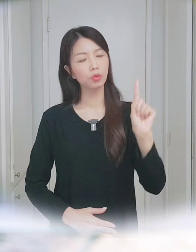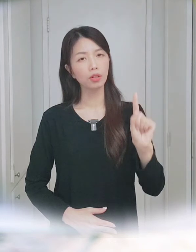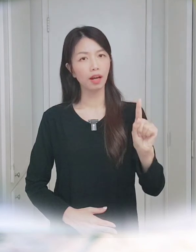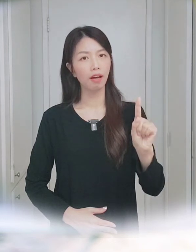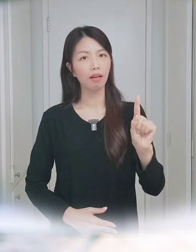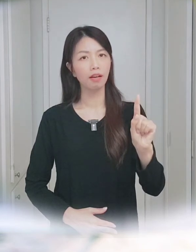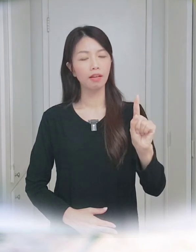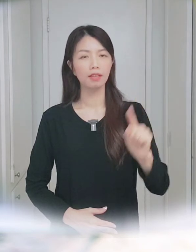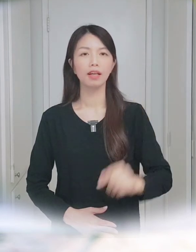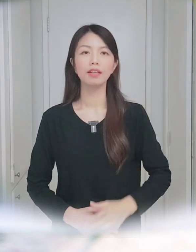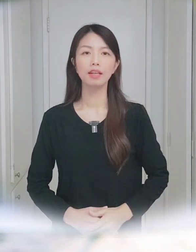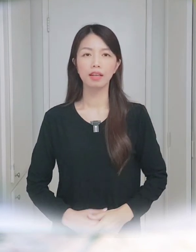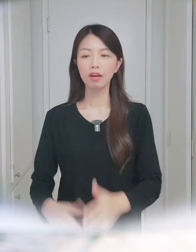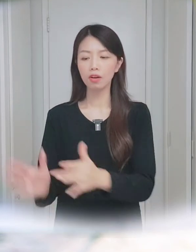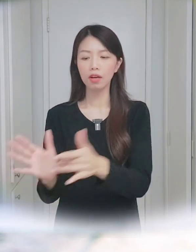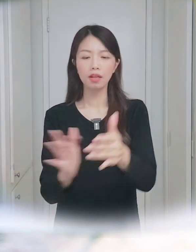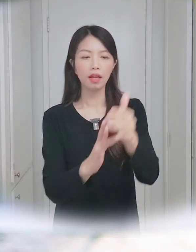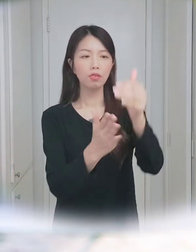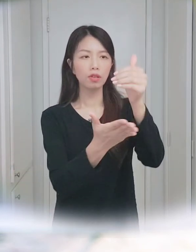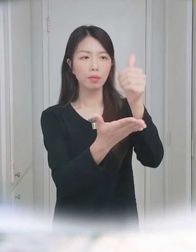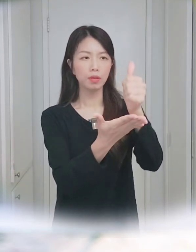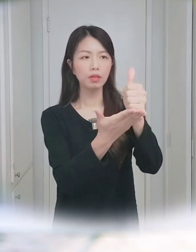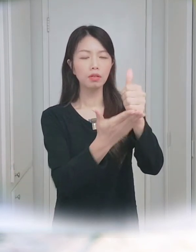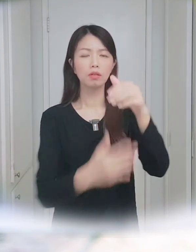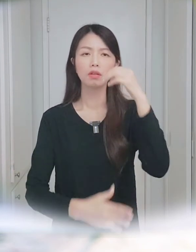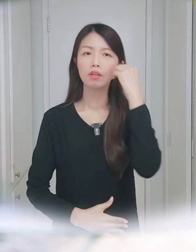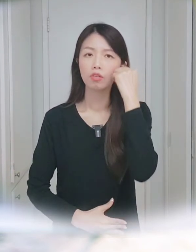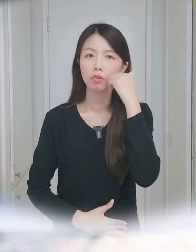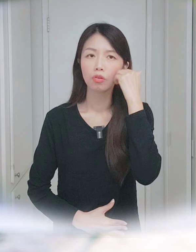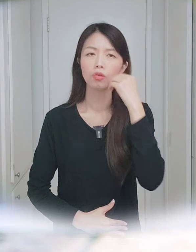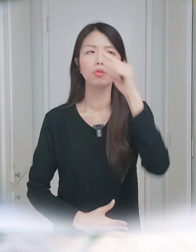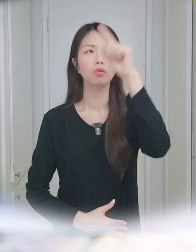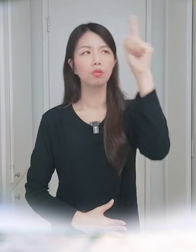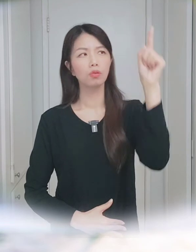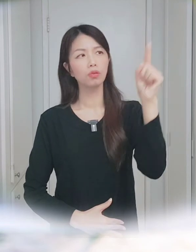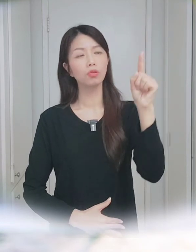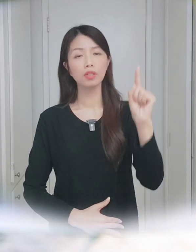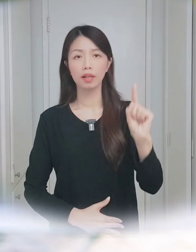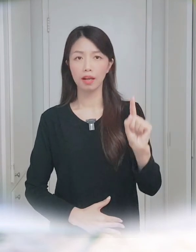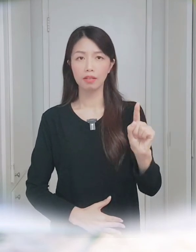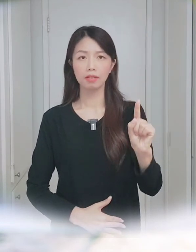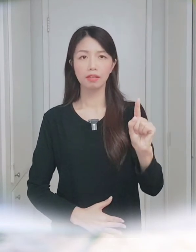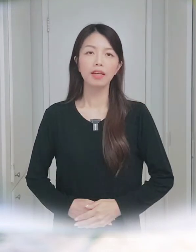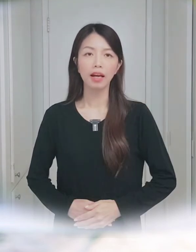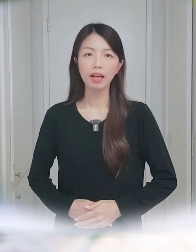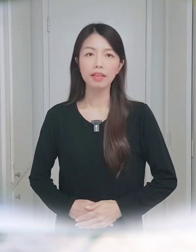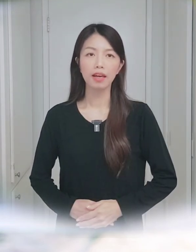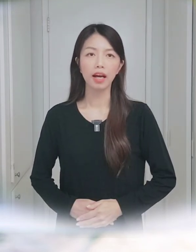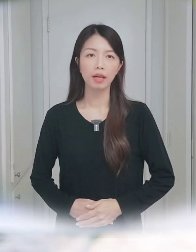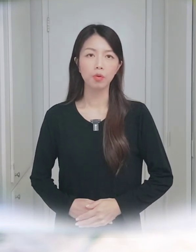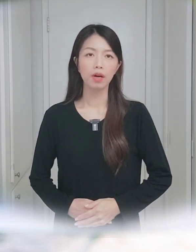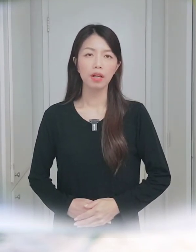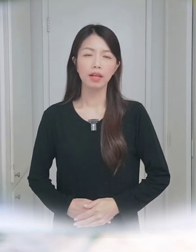누굴까? 다시 해드릴게요. 예수님은 누구신가? 약한